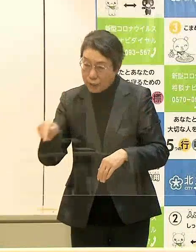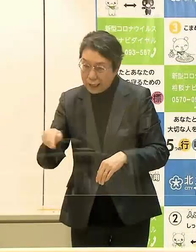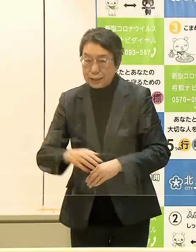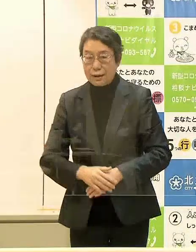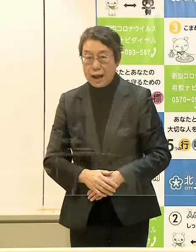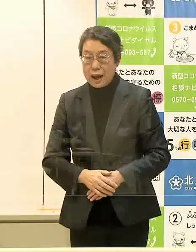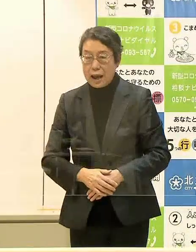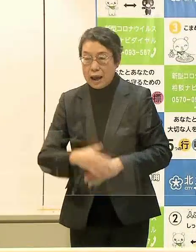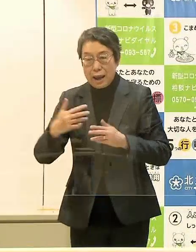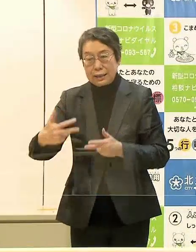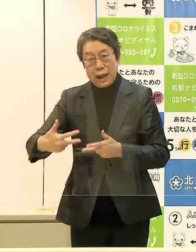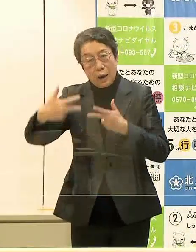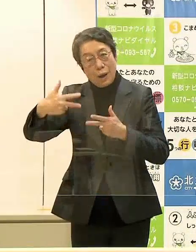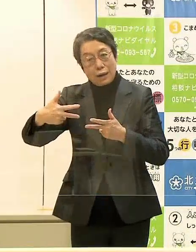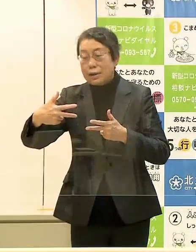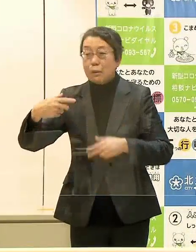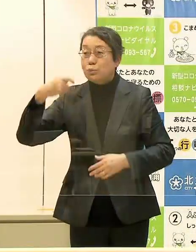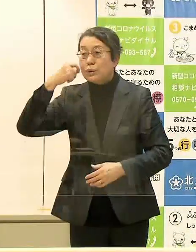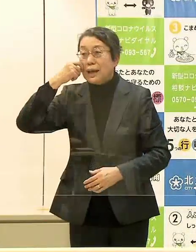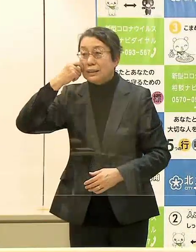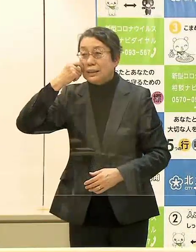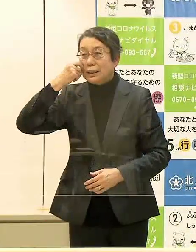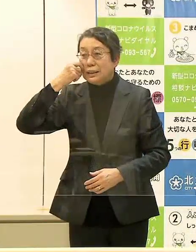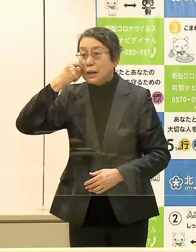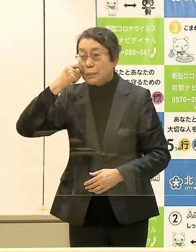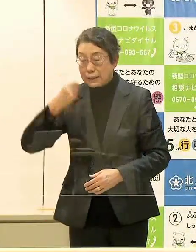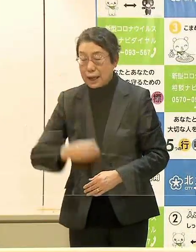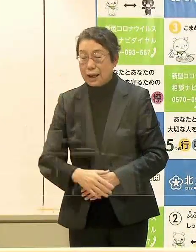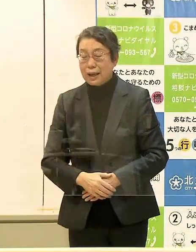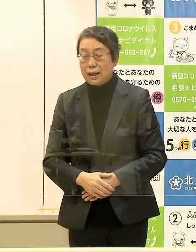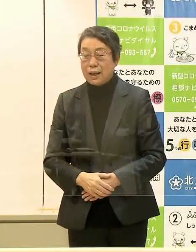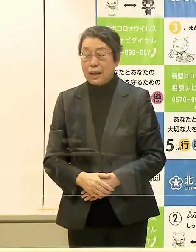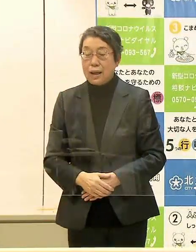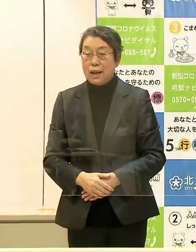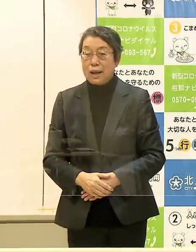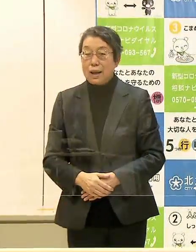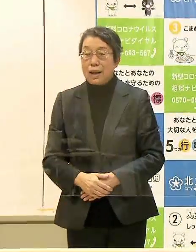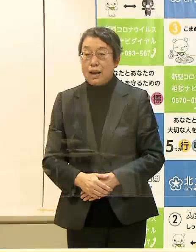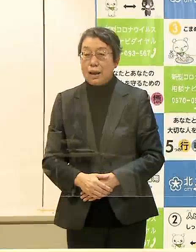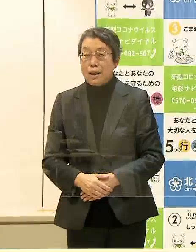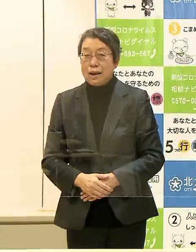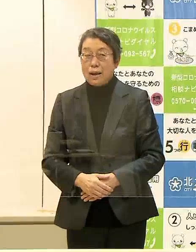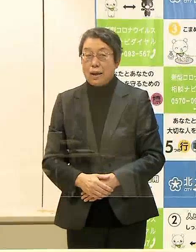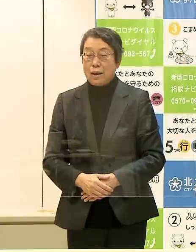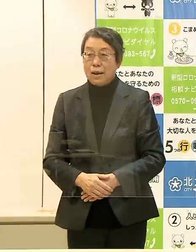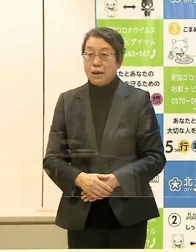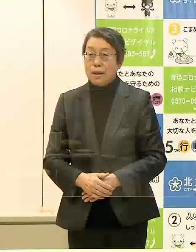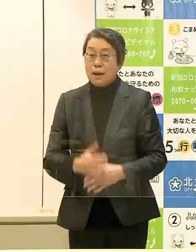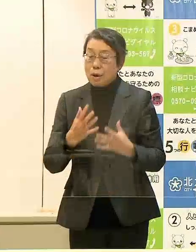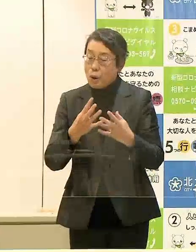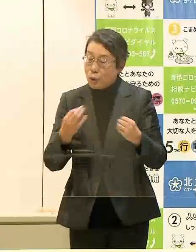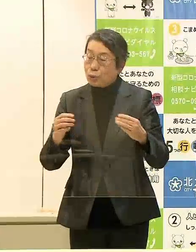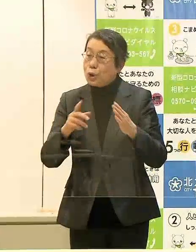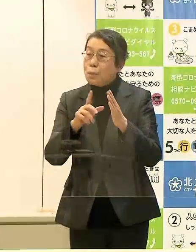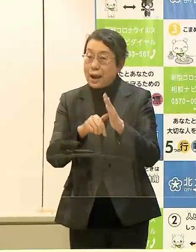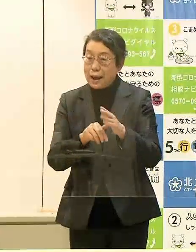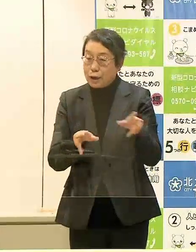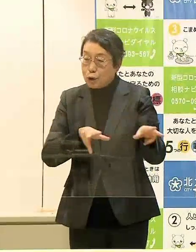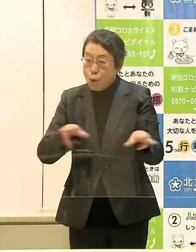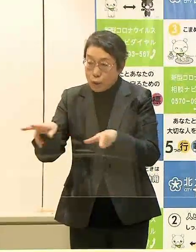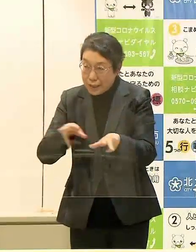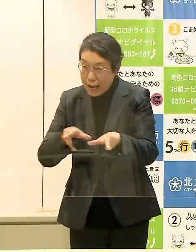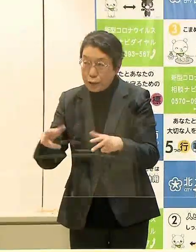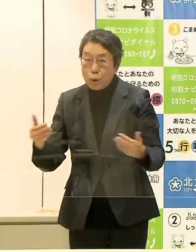テレワークっていうのは成り立たないと思います多くの場合行政の仕事の